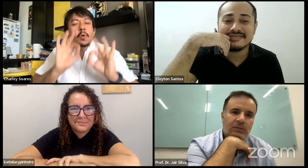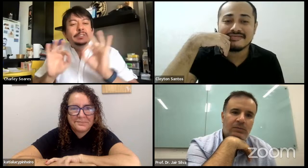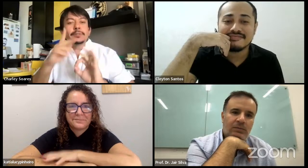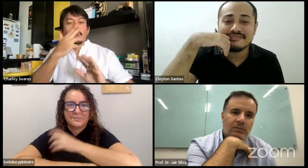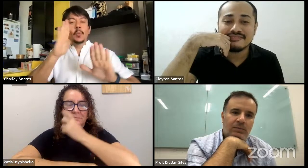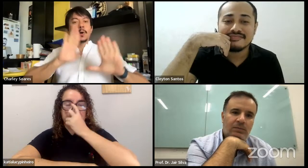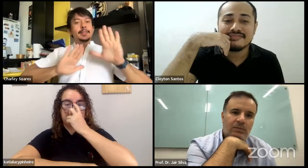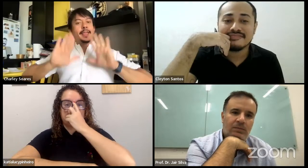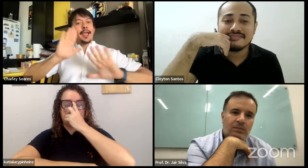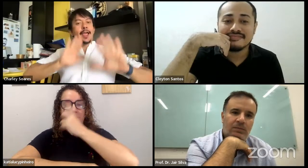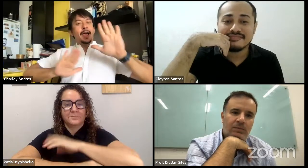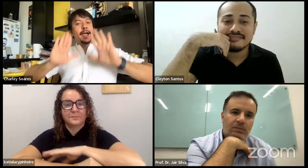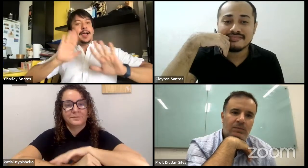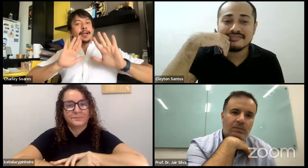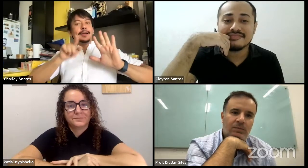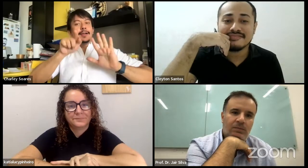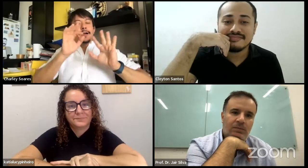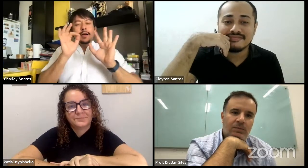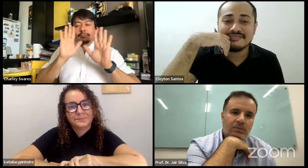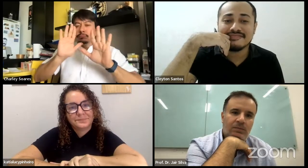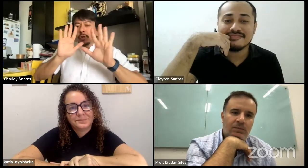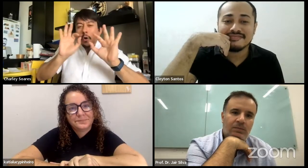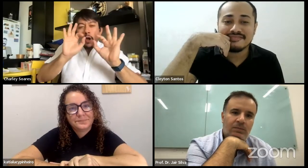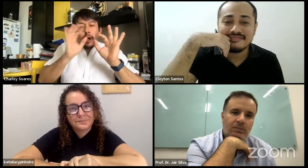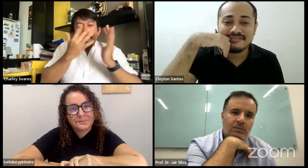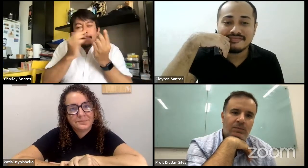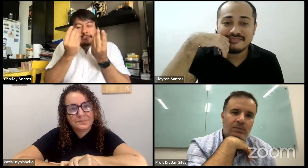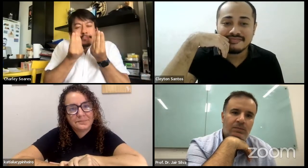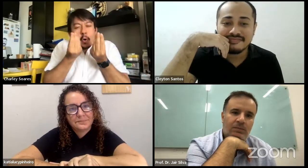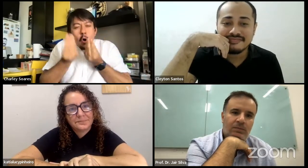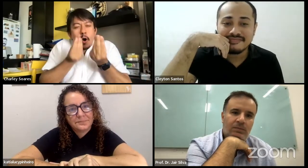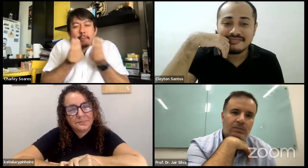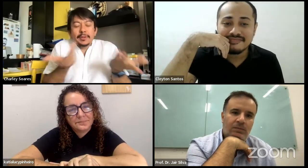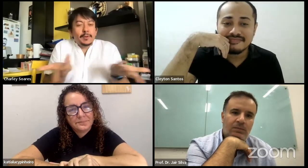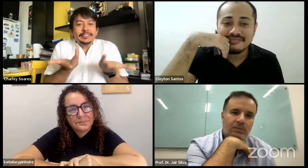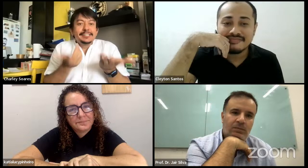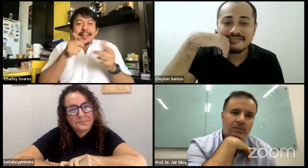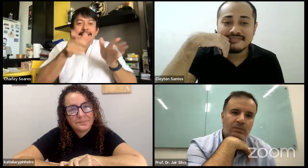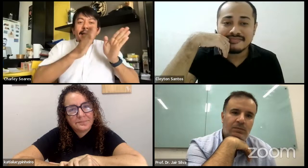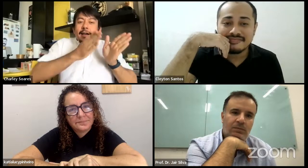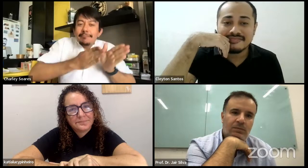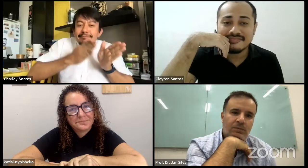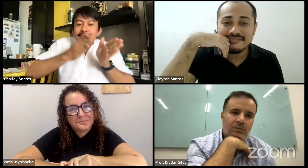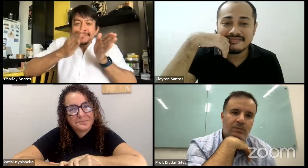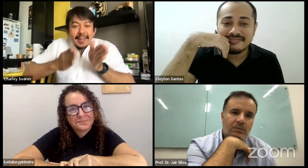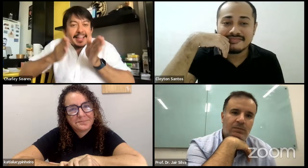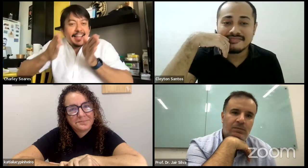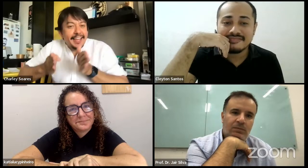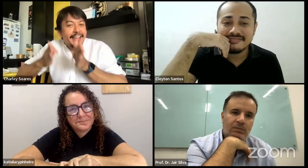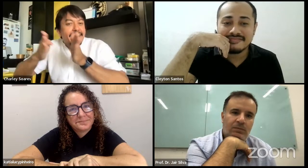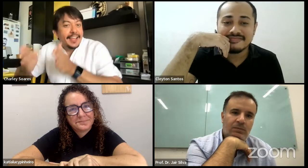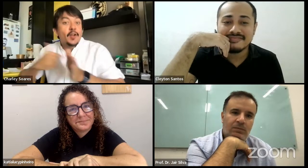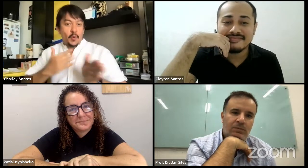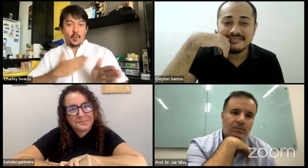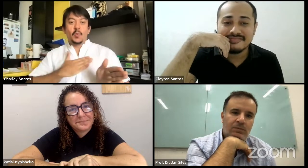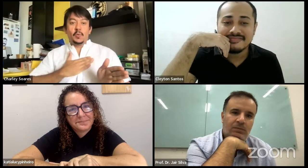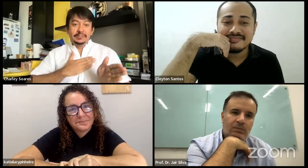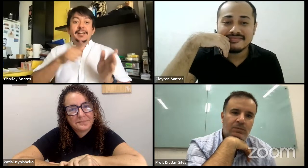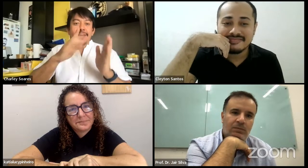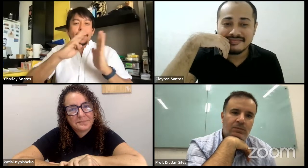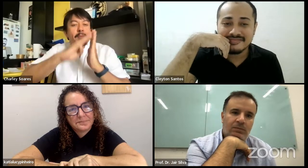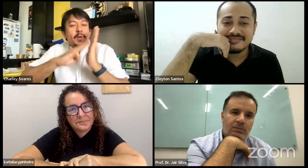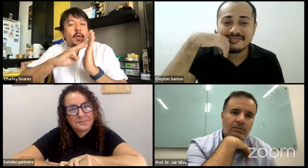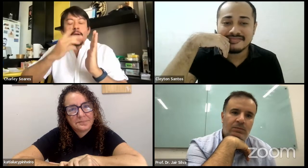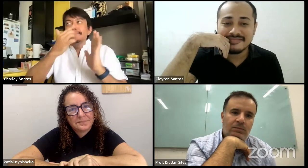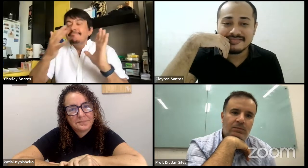Sobre isso, e também a sua metodologia. Eu percebi que você teve muito cuidado, foi muito